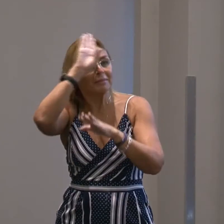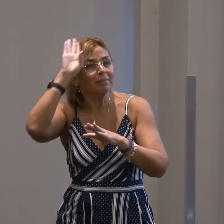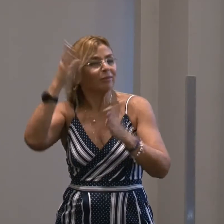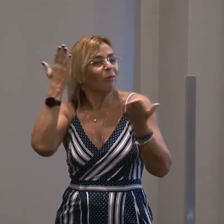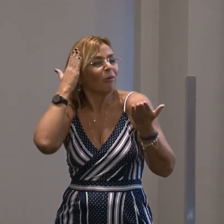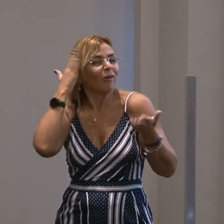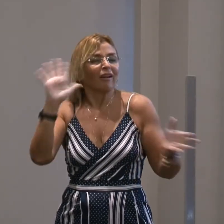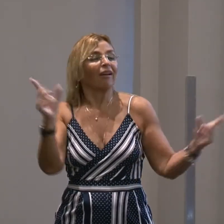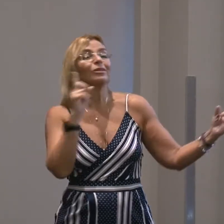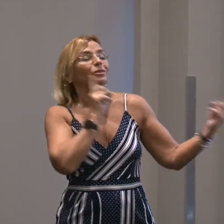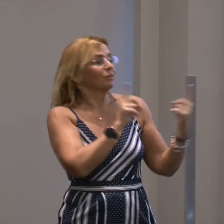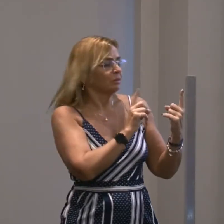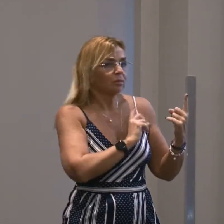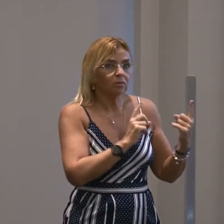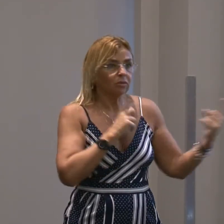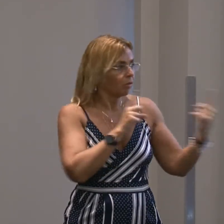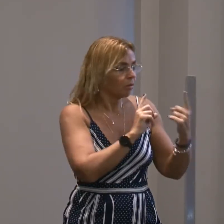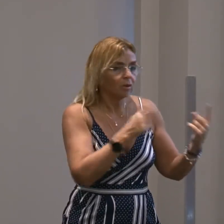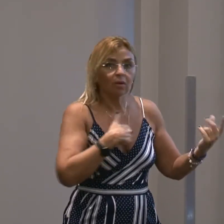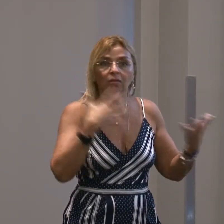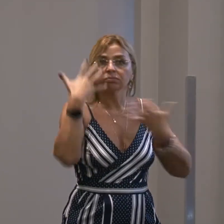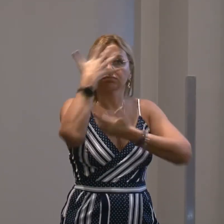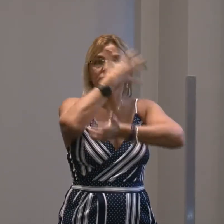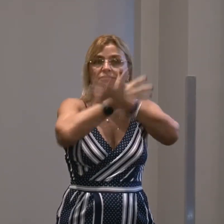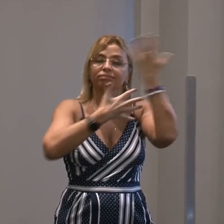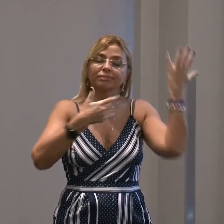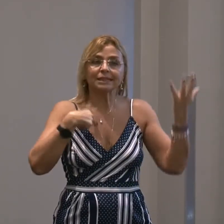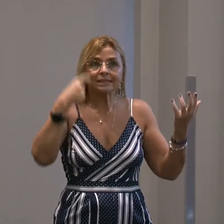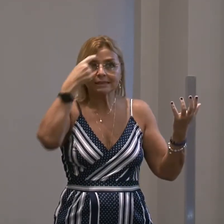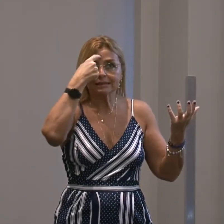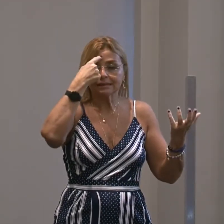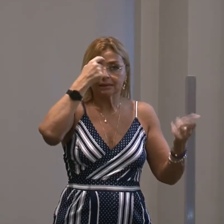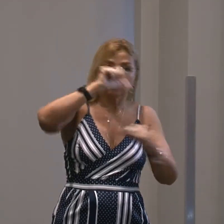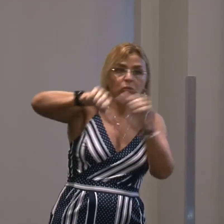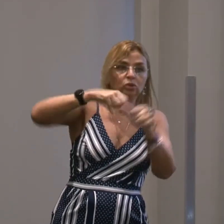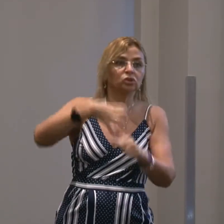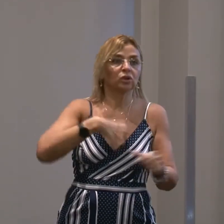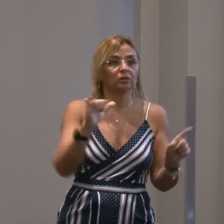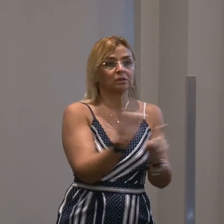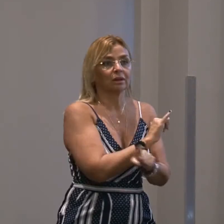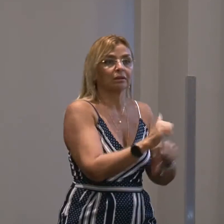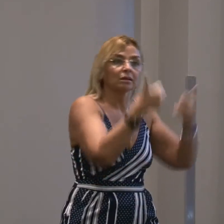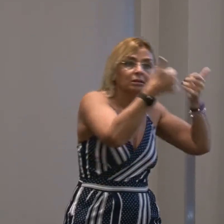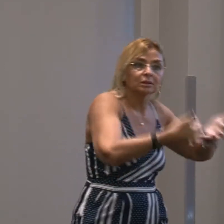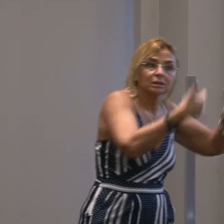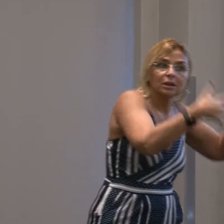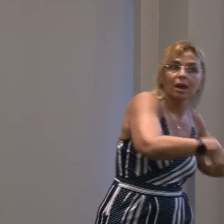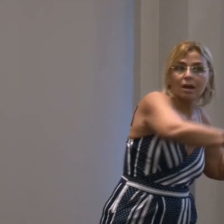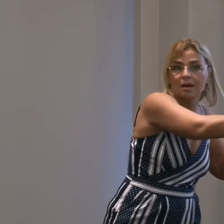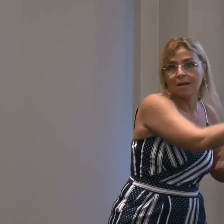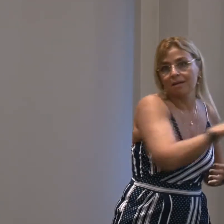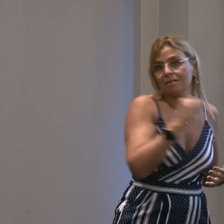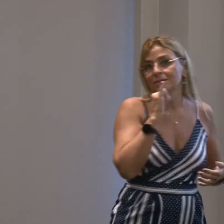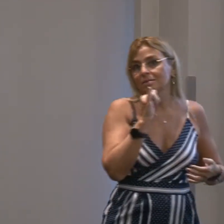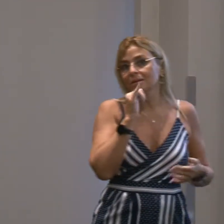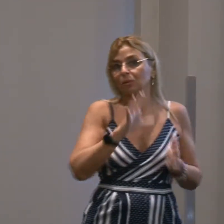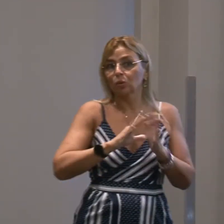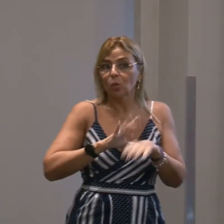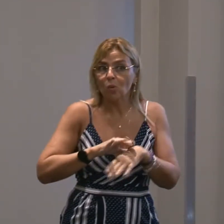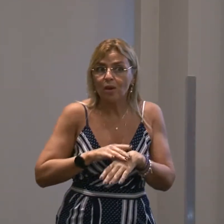respeito das questões que a gente sabe. Mesmo a gente estando envolvido em ambientes acadêmicos como esse, a gente tem que entender que